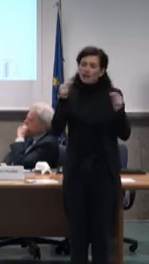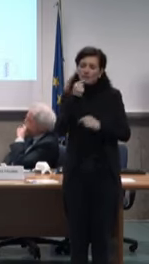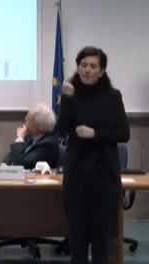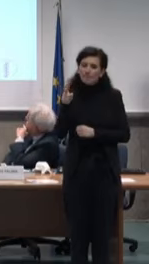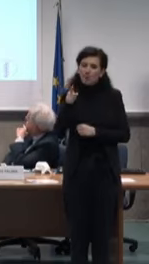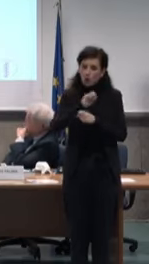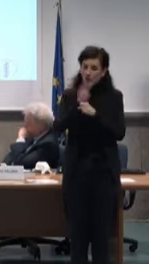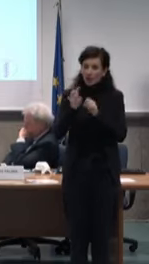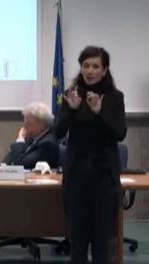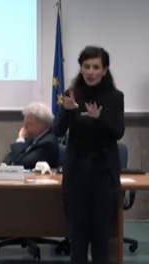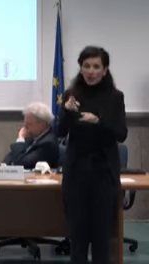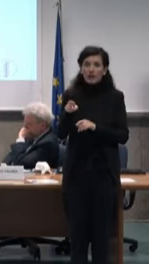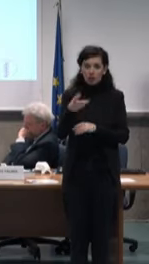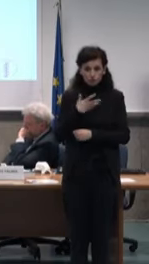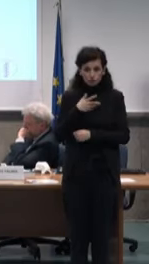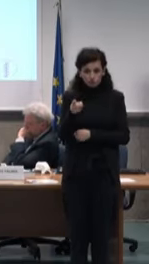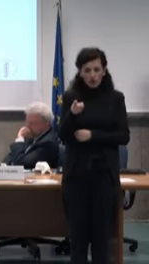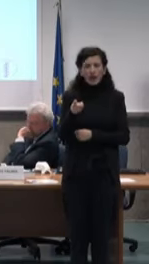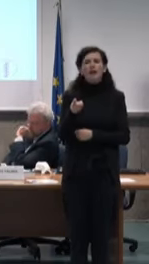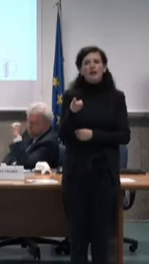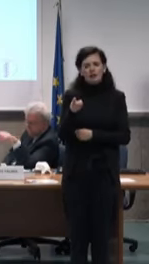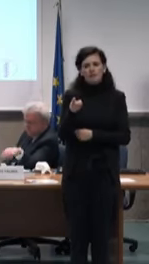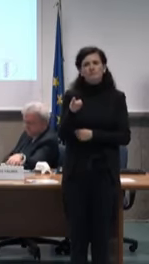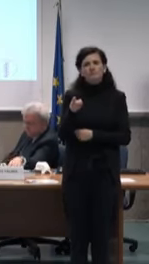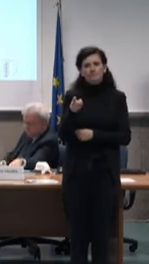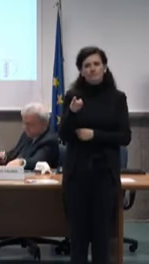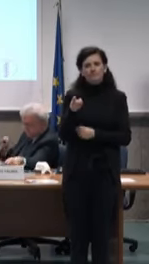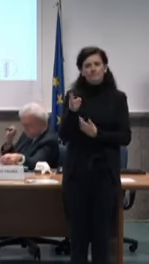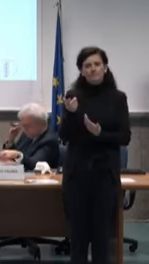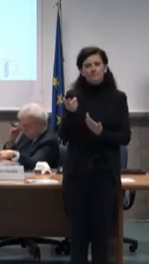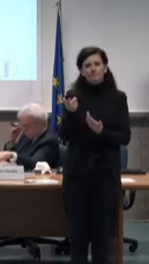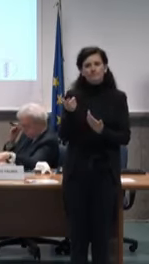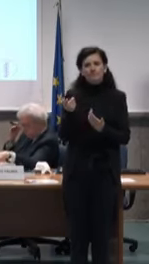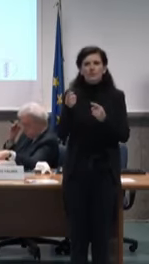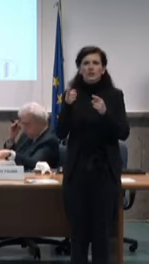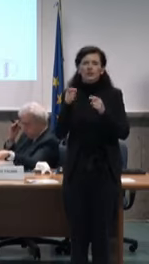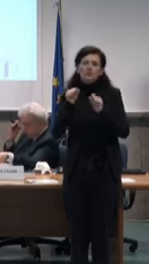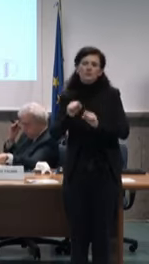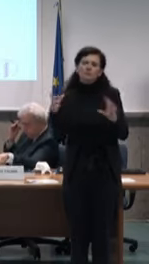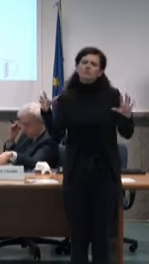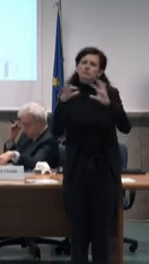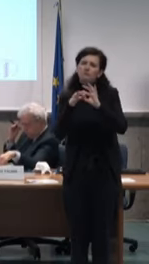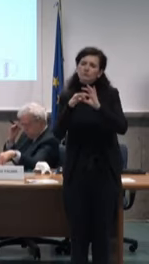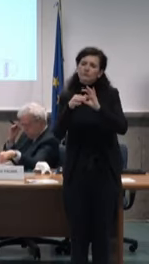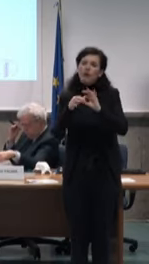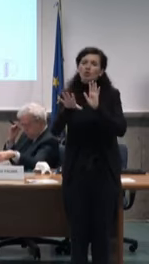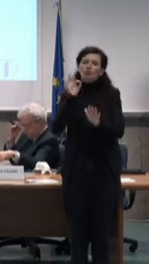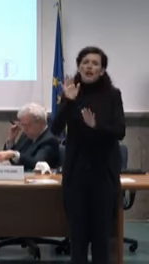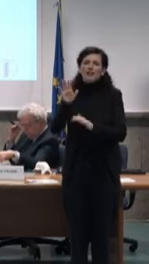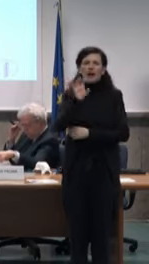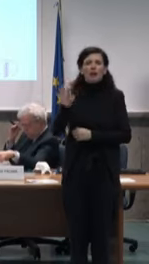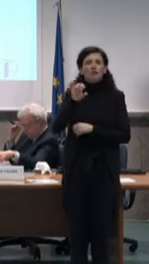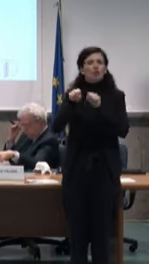di tampone positivi che vengono individuati è probabilmente anche figlio frutto di questo tipo di politica